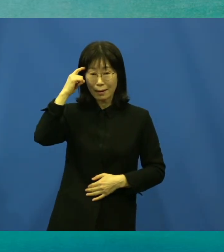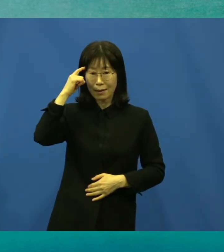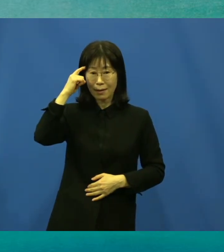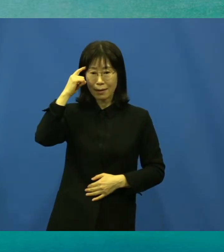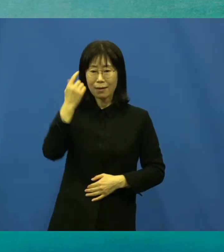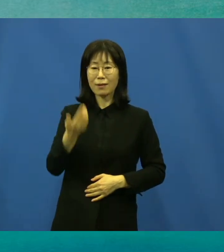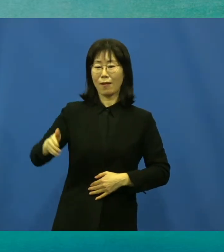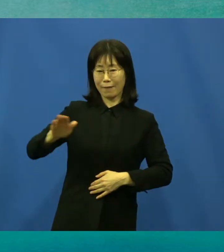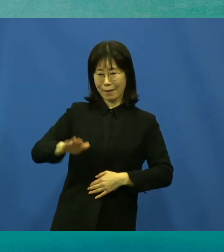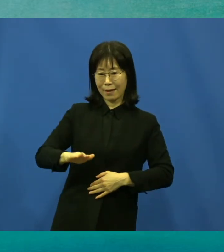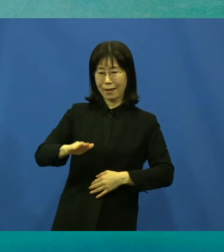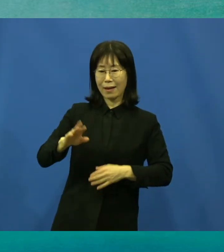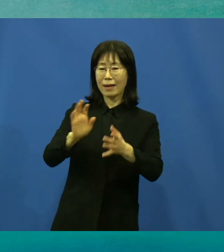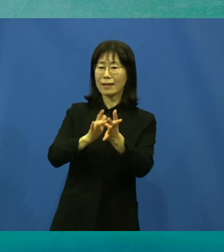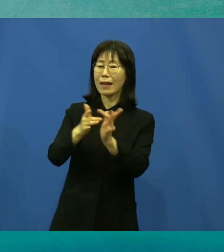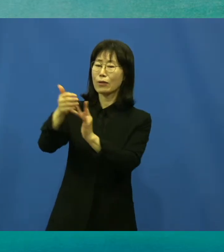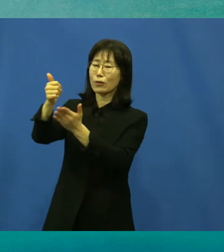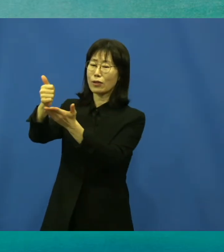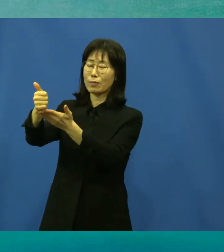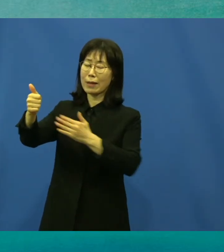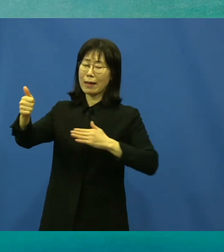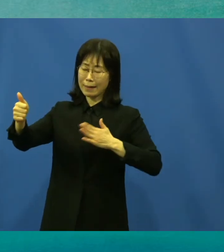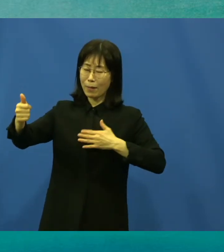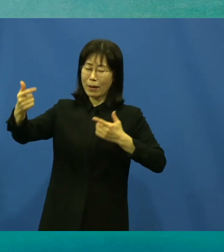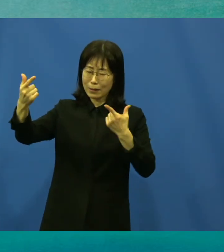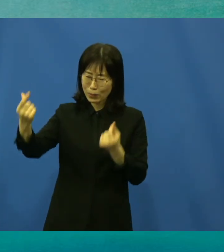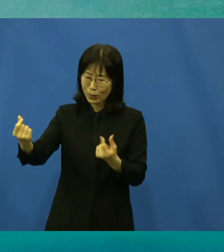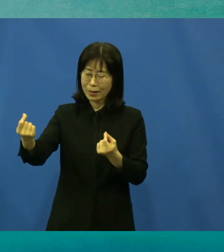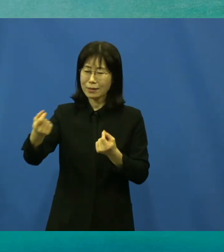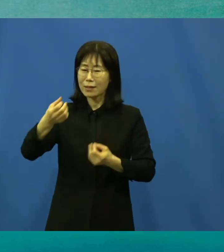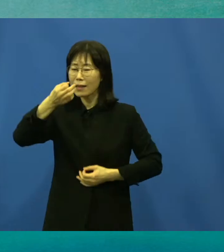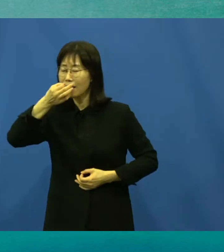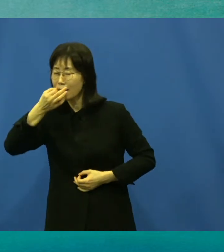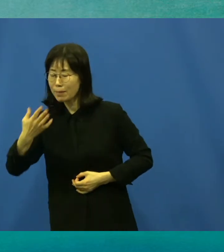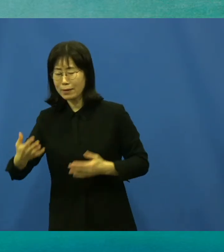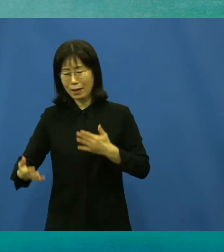예수님이시라는 거죠. 우리와 똑같이 시험을 받으시네.